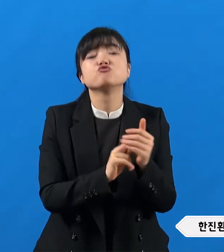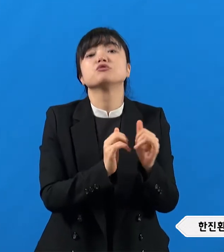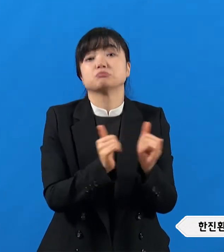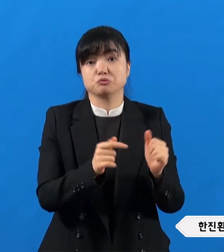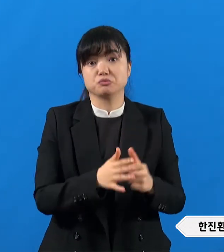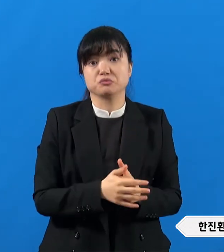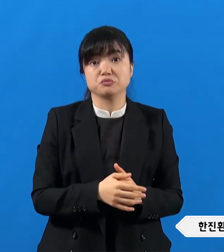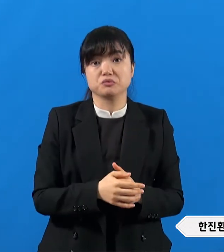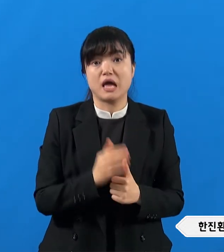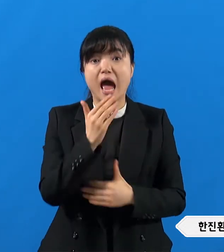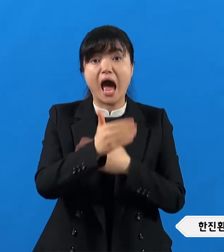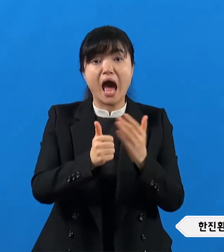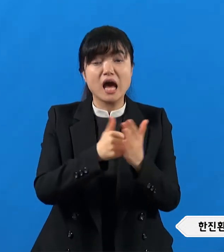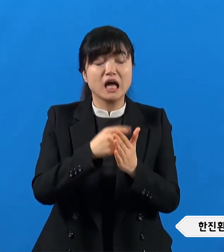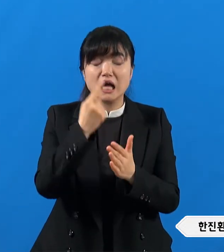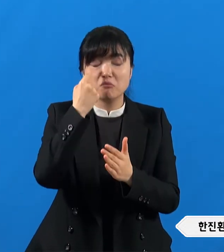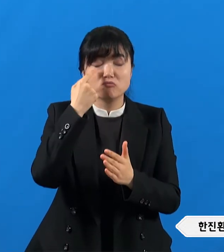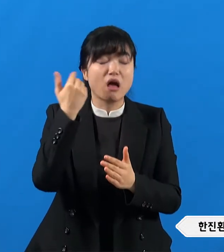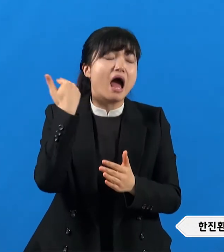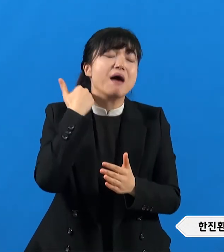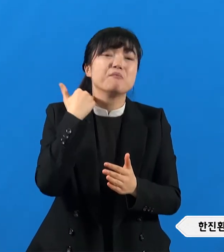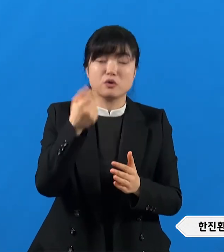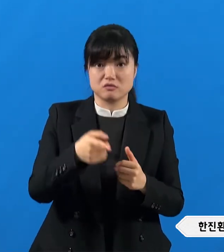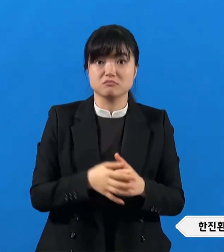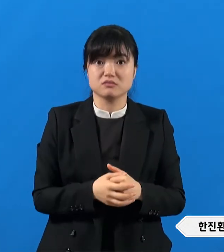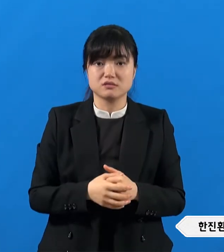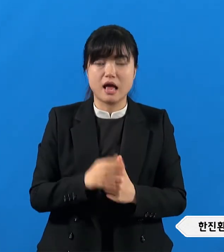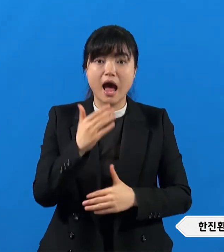그들에게는 그렇게 계실 것입니다. 하나님은 늘